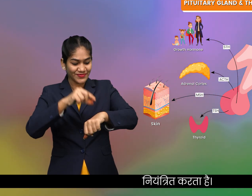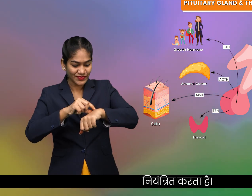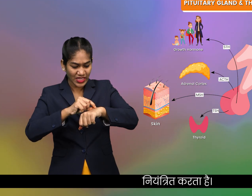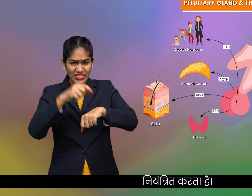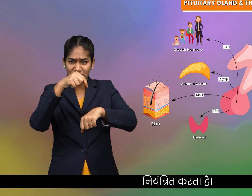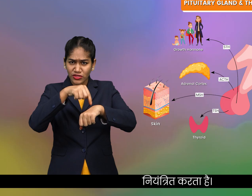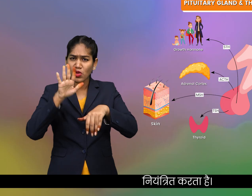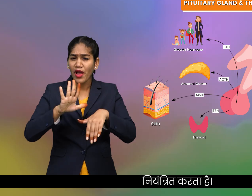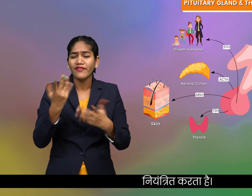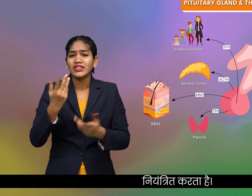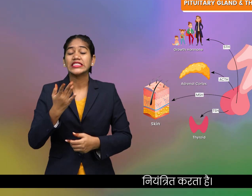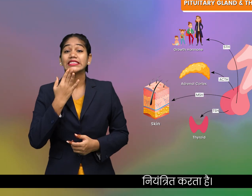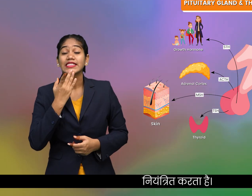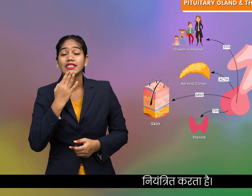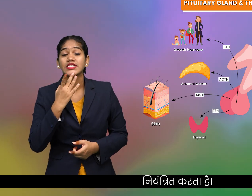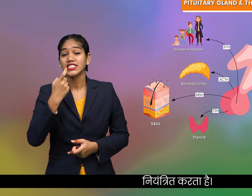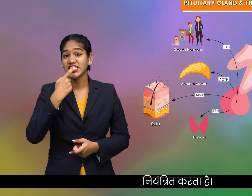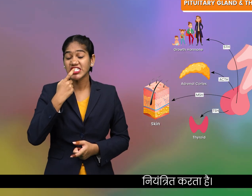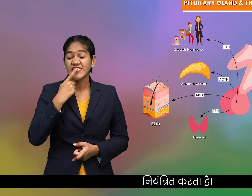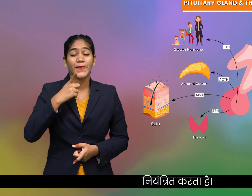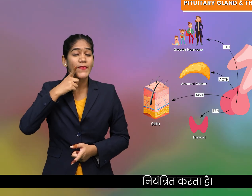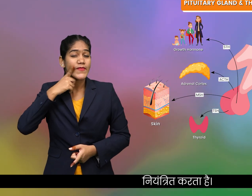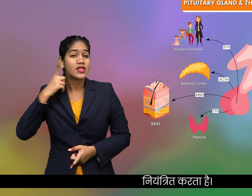नियंत्रित करता है।